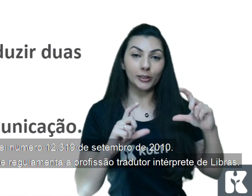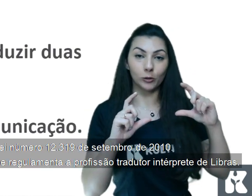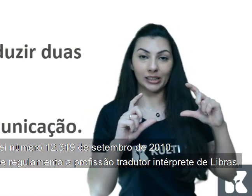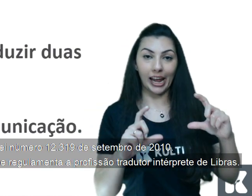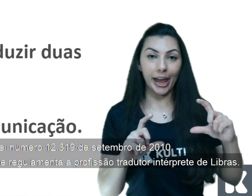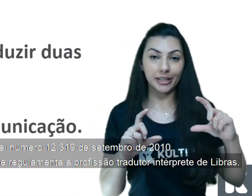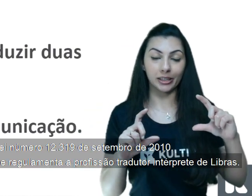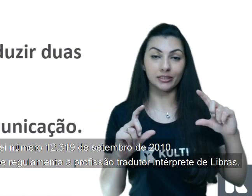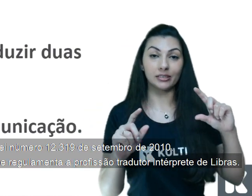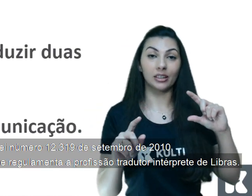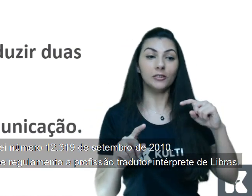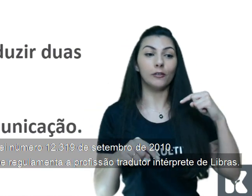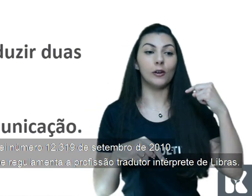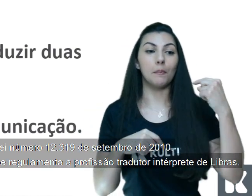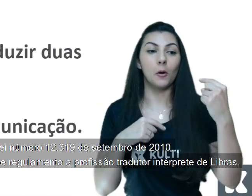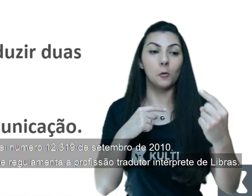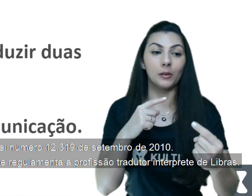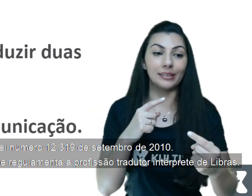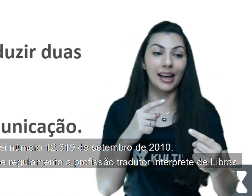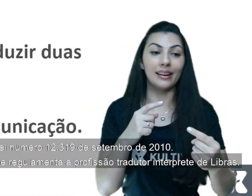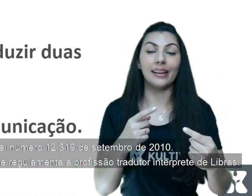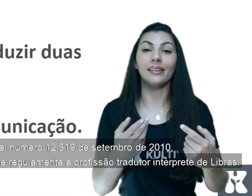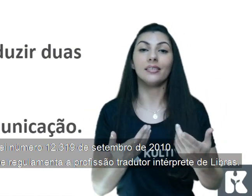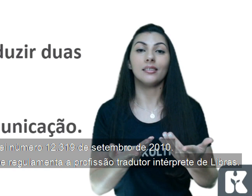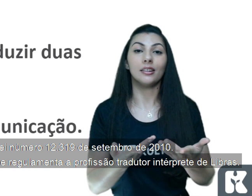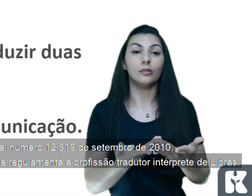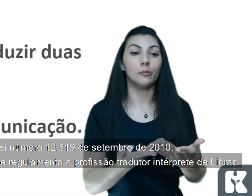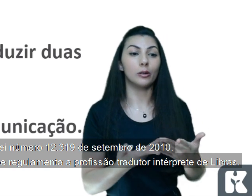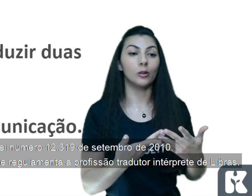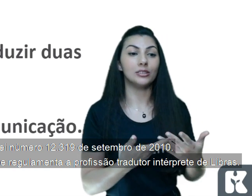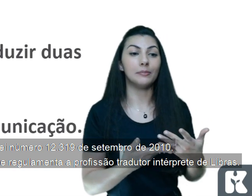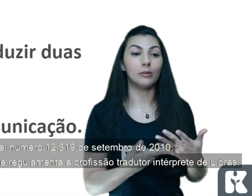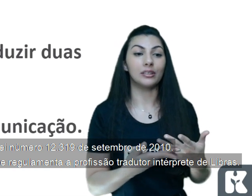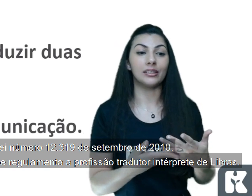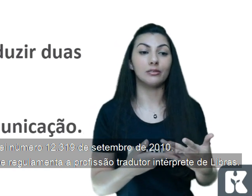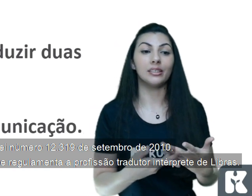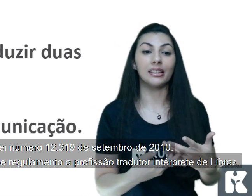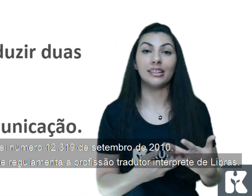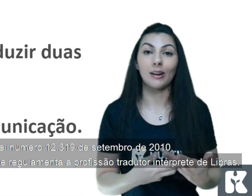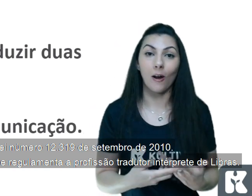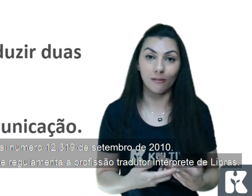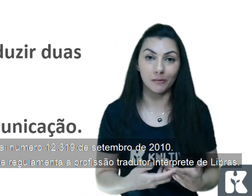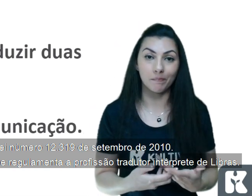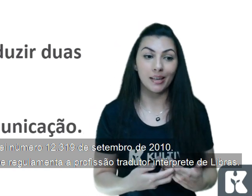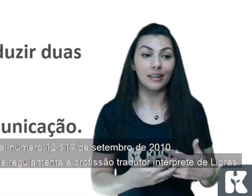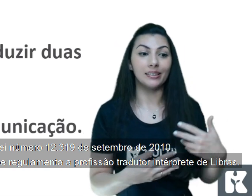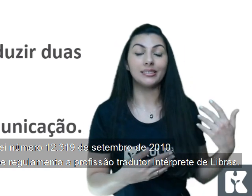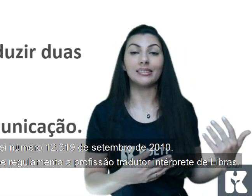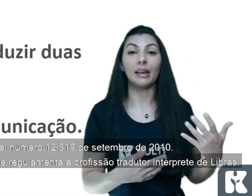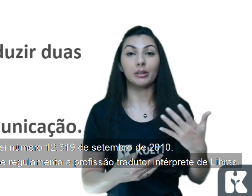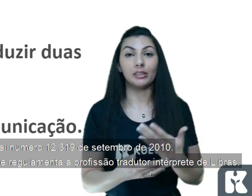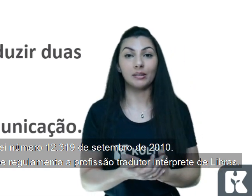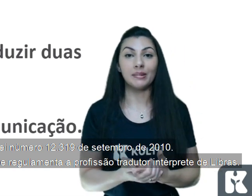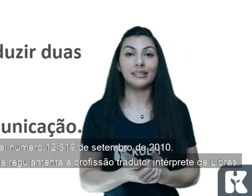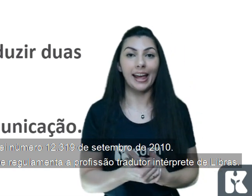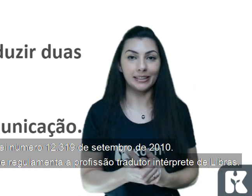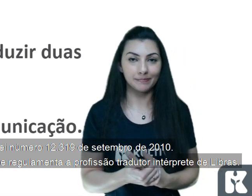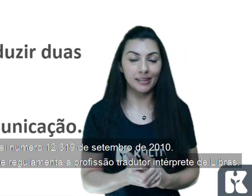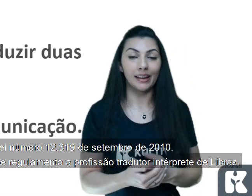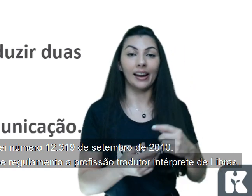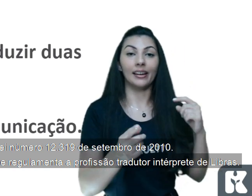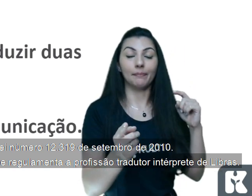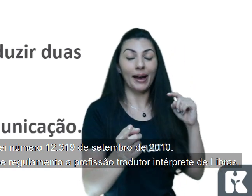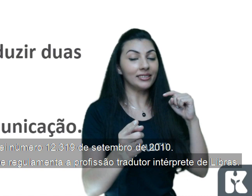O Código de Ética se transformou na Lei número 12.319, de setembro de